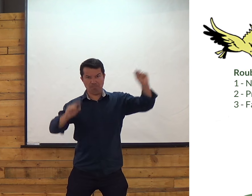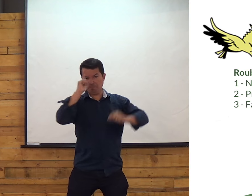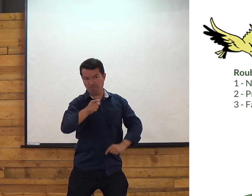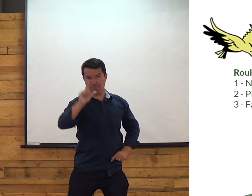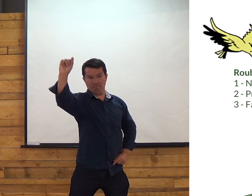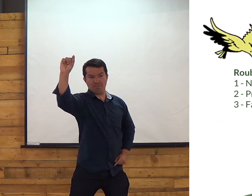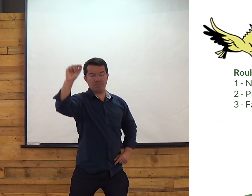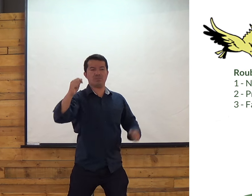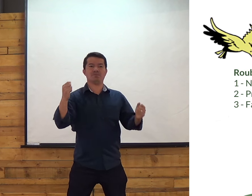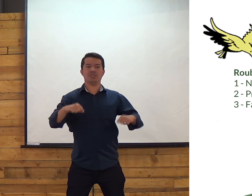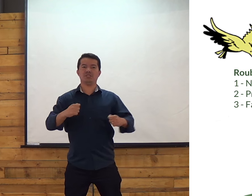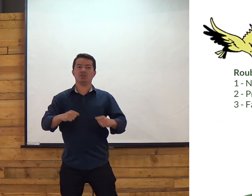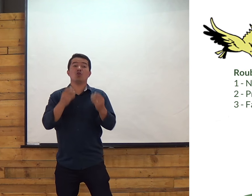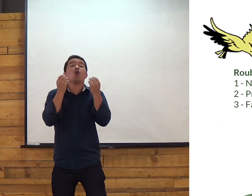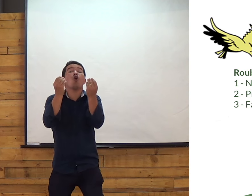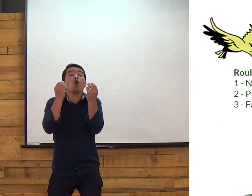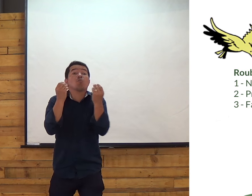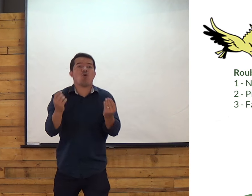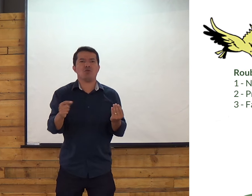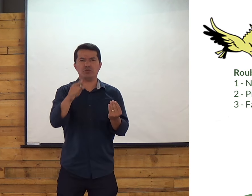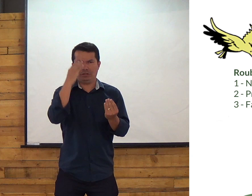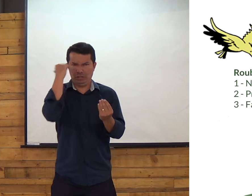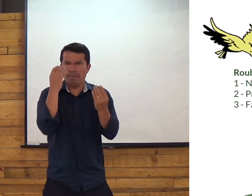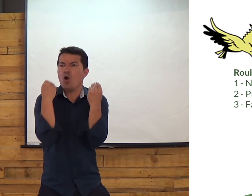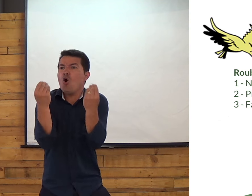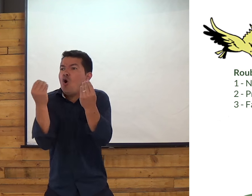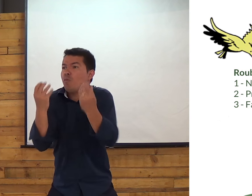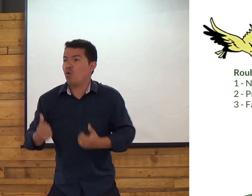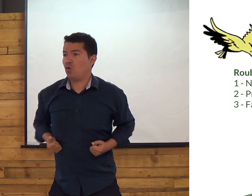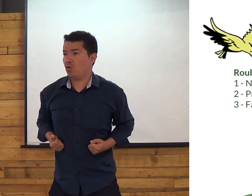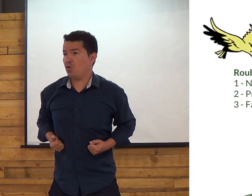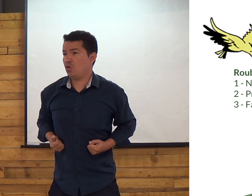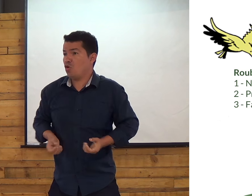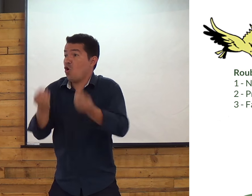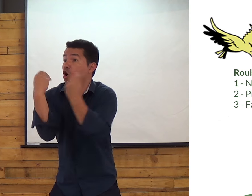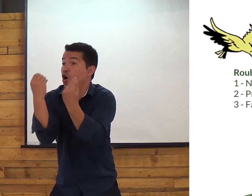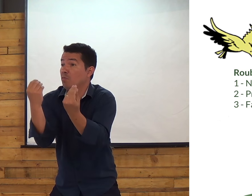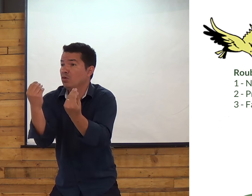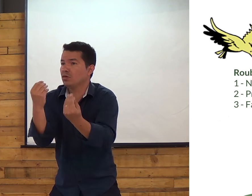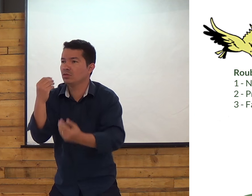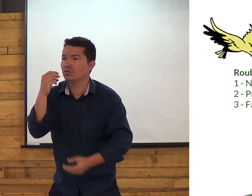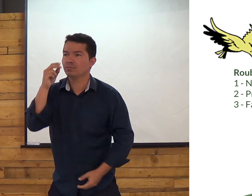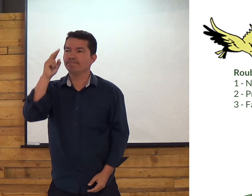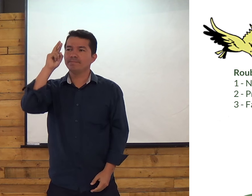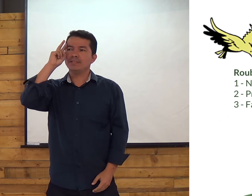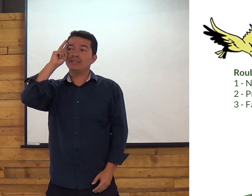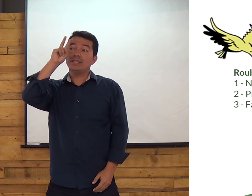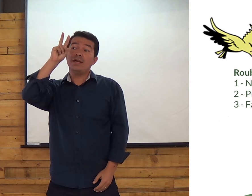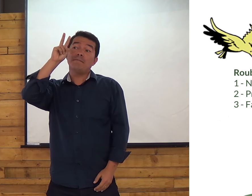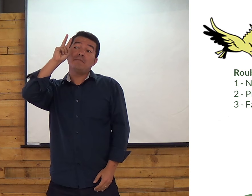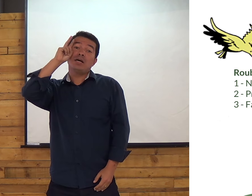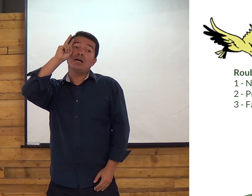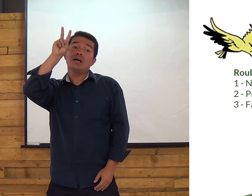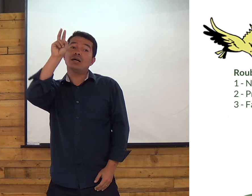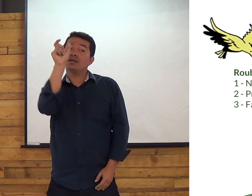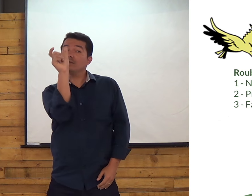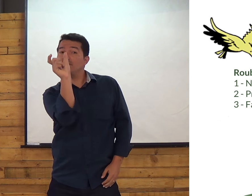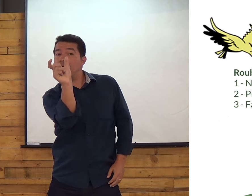todo tempo eu tenho dito: saia daqui, saia daqui. Mas como? Como que você tem agido? Como que